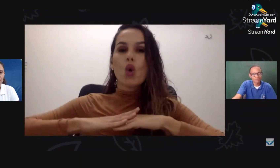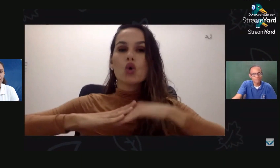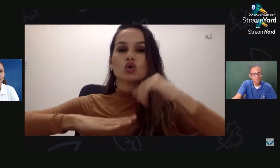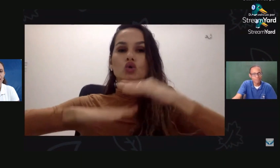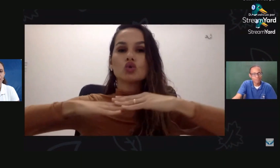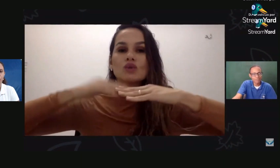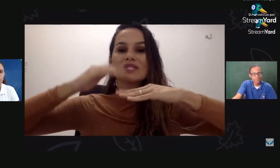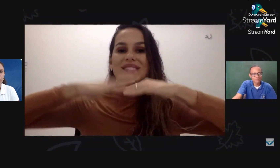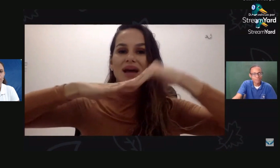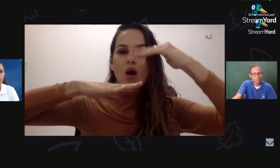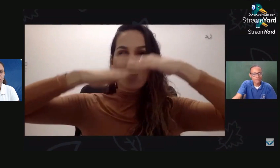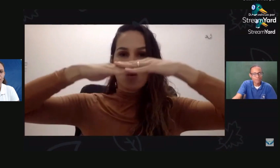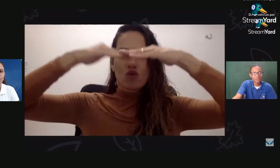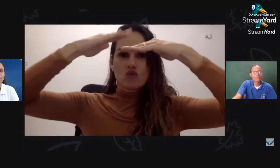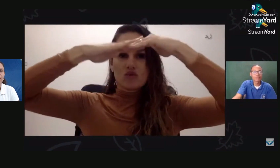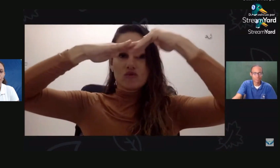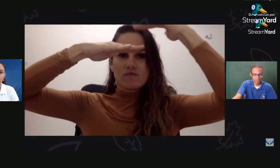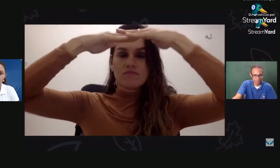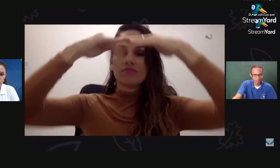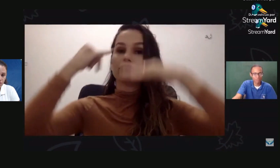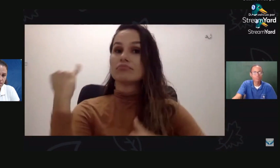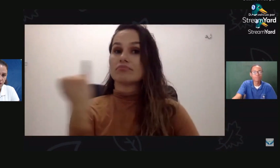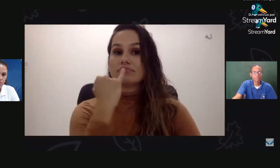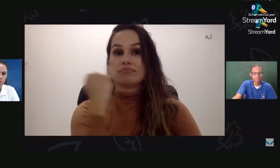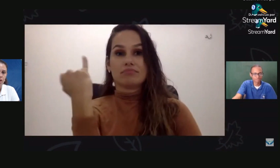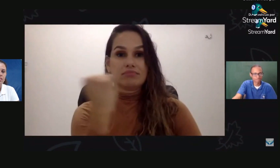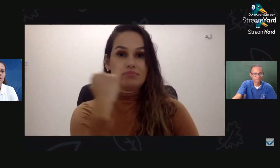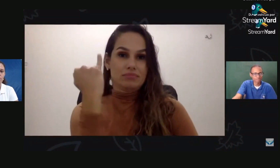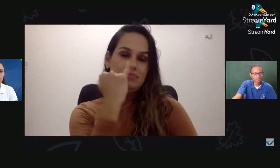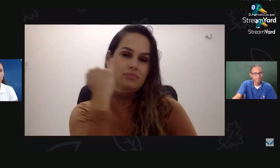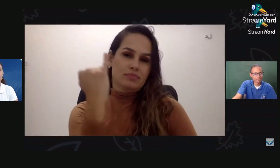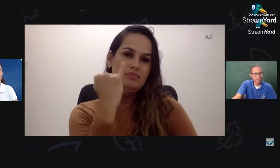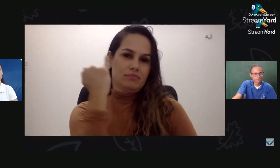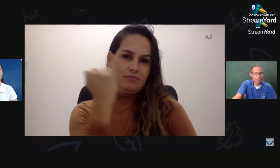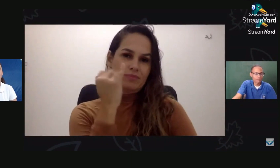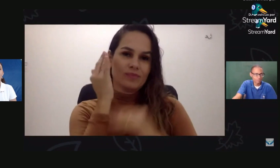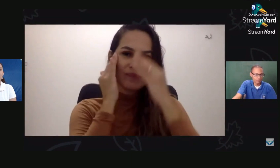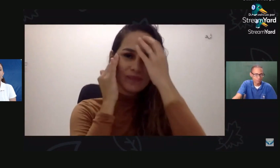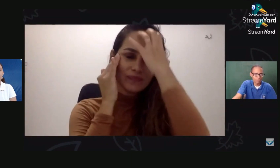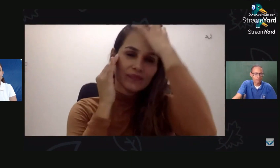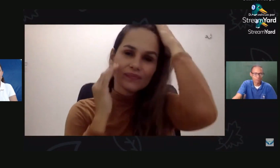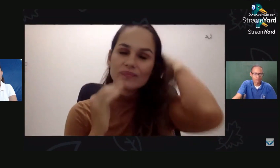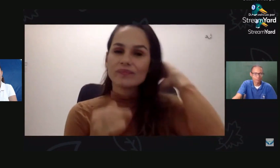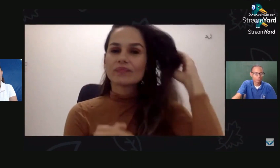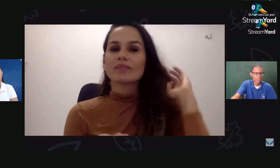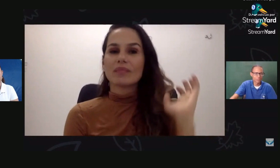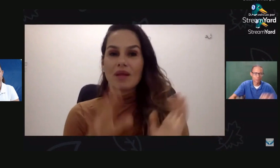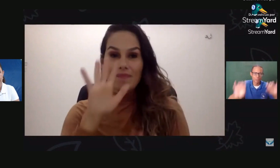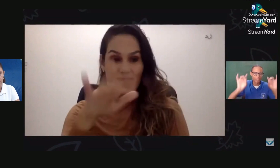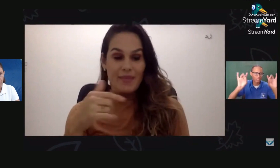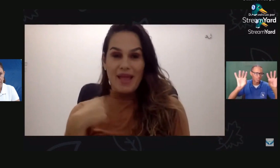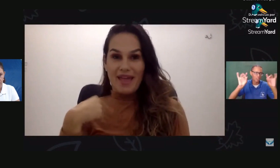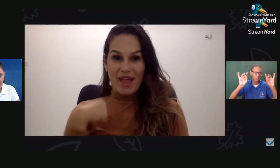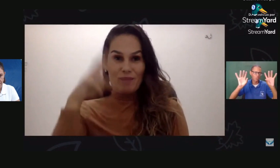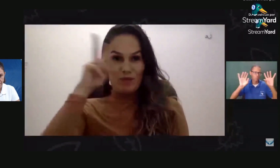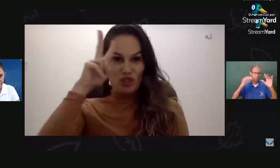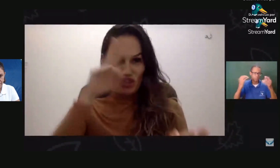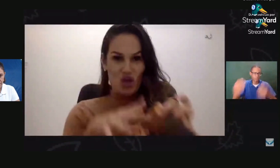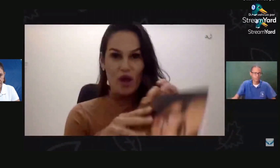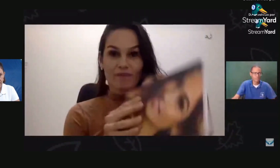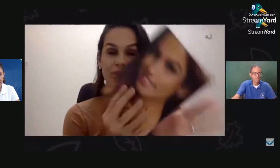então, como profissional. É uma construção, nós estamos em construção. Então, isso é muito importante para